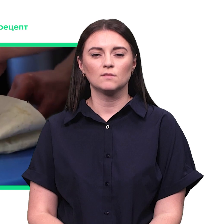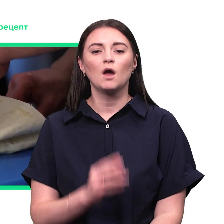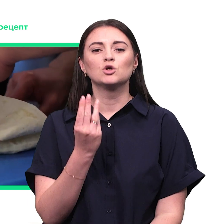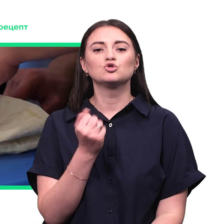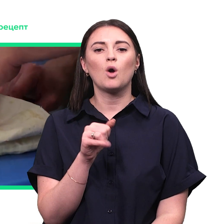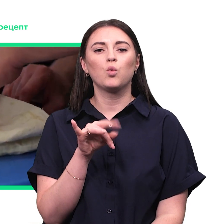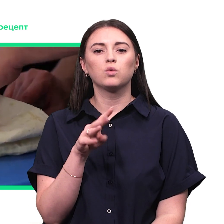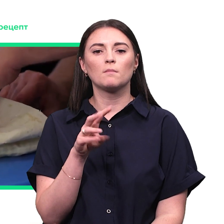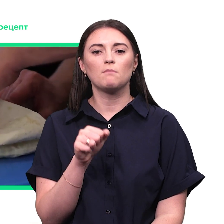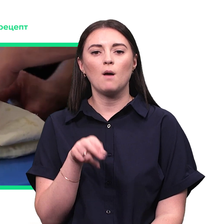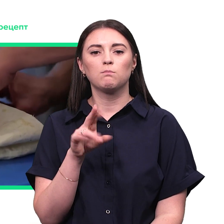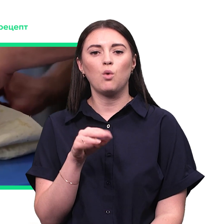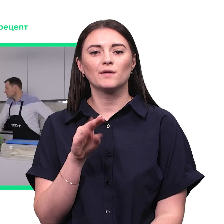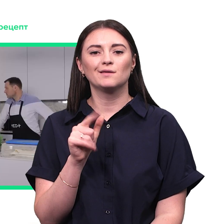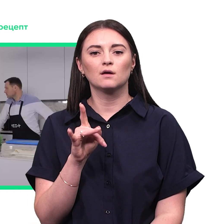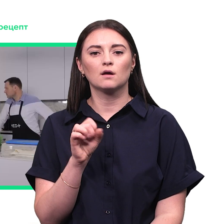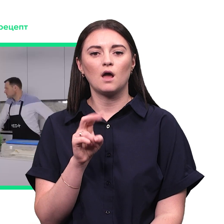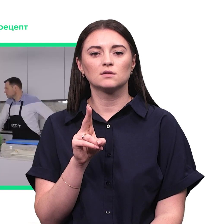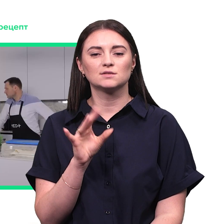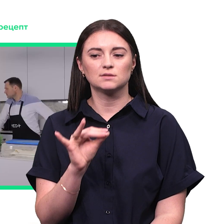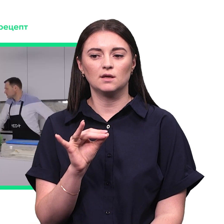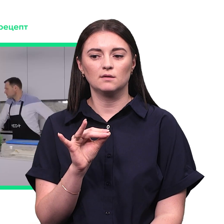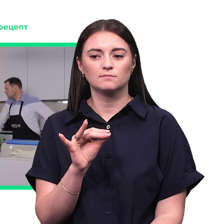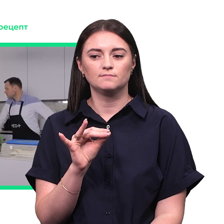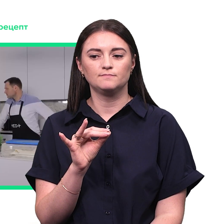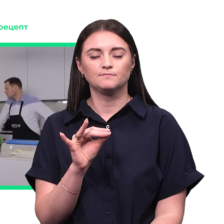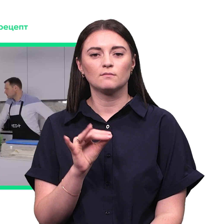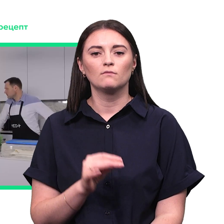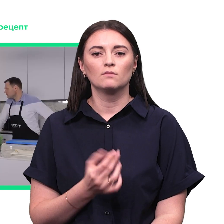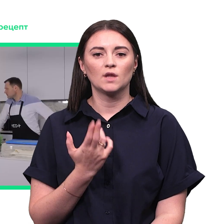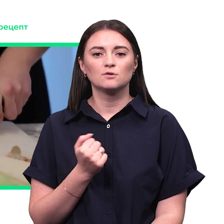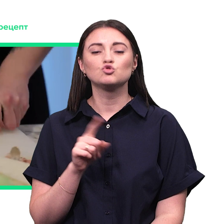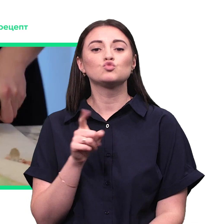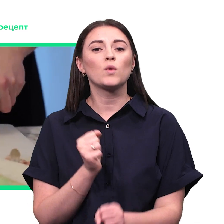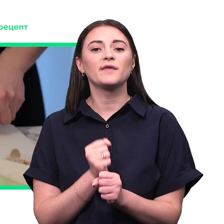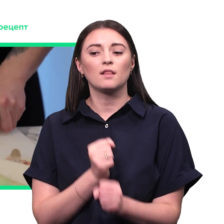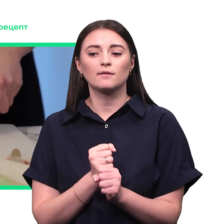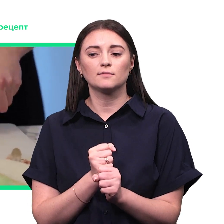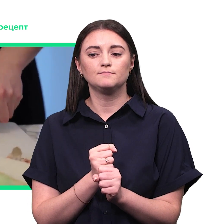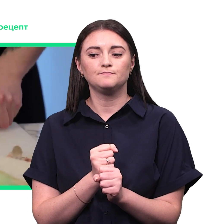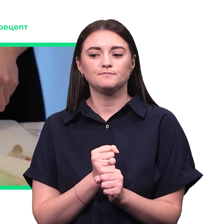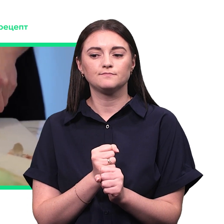Шаурма по-тигрански. Тигран, присоединишься? Да. Что